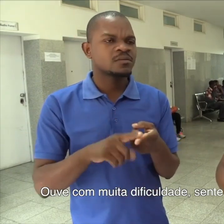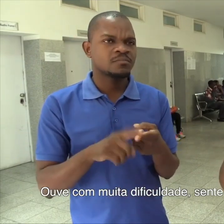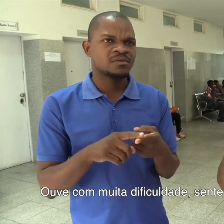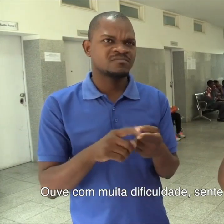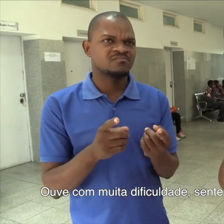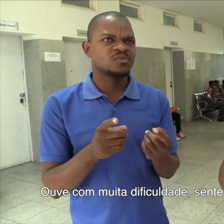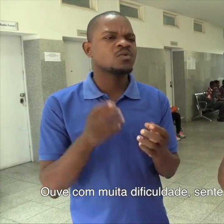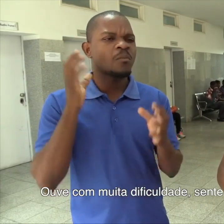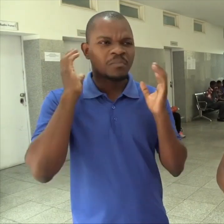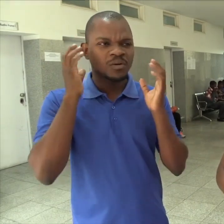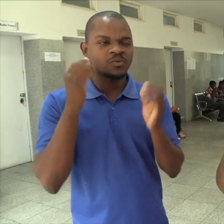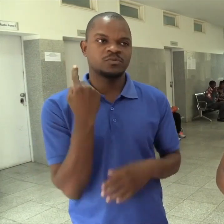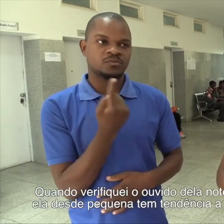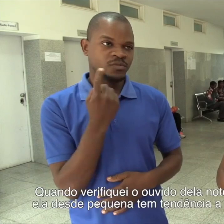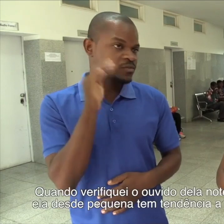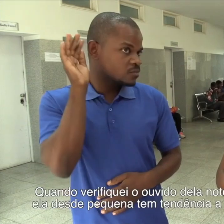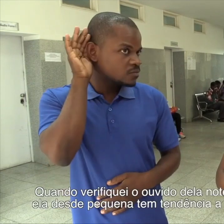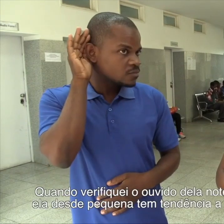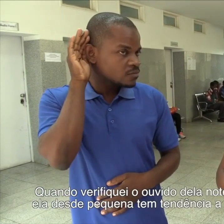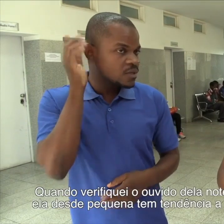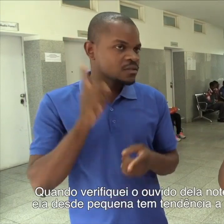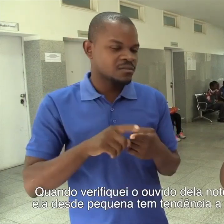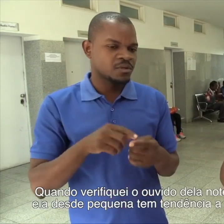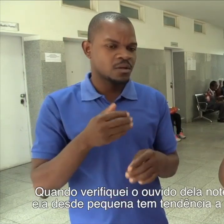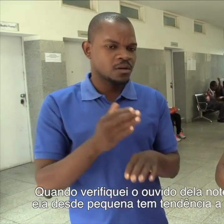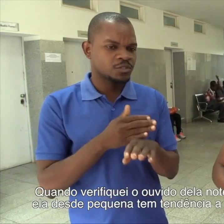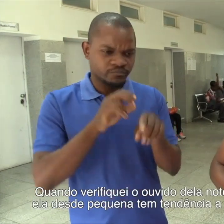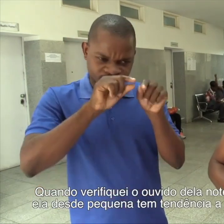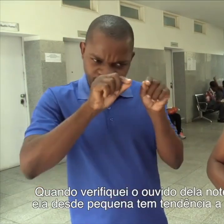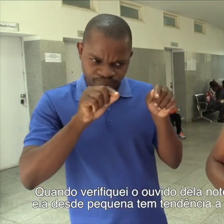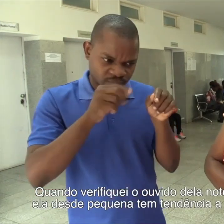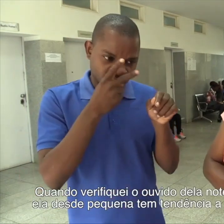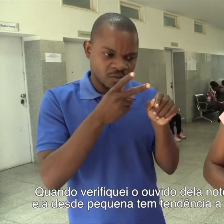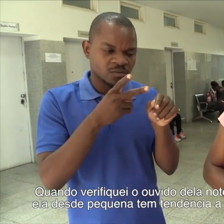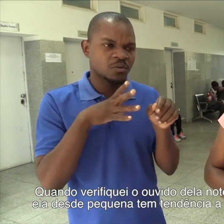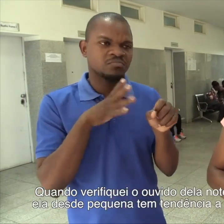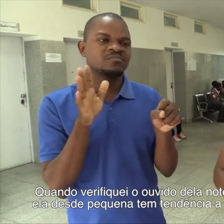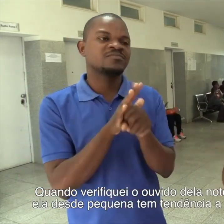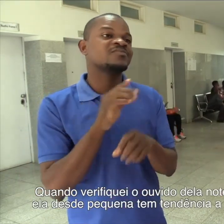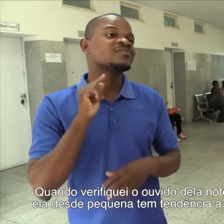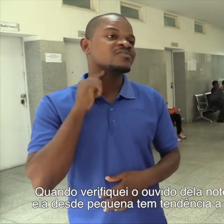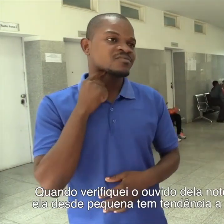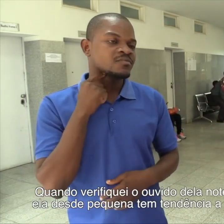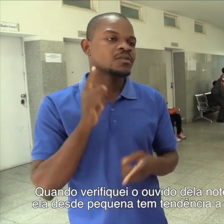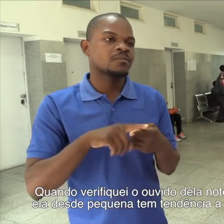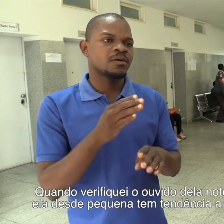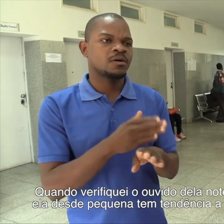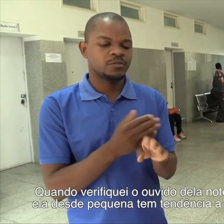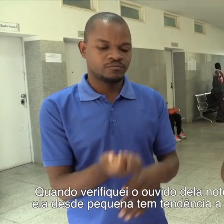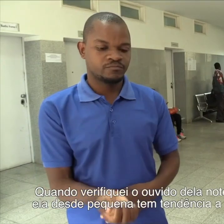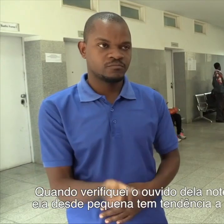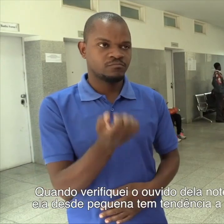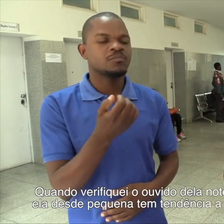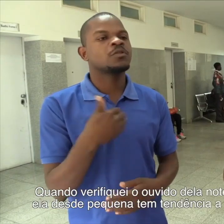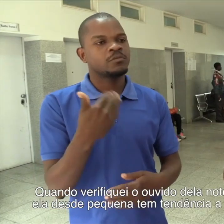espécie de barulho. E quando tentei ver, o ouvido dela está cheio de cera. Ela, desde pequena, tem tendência a criar